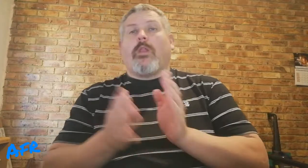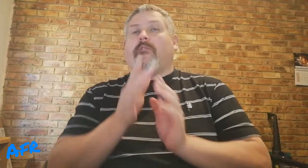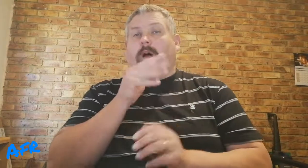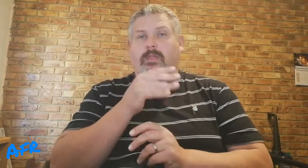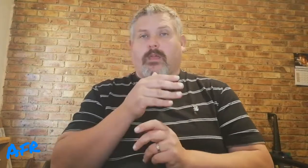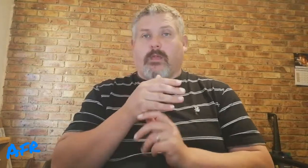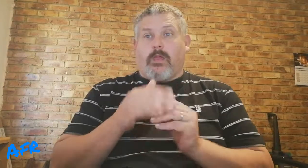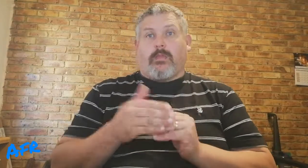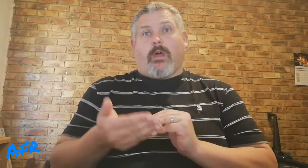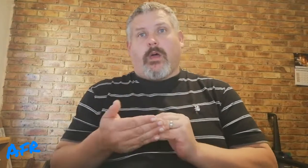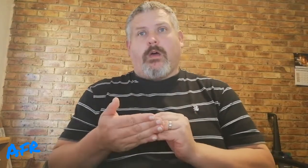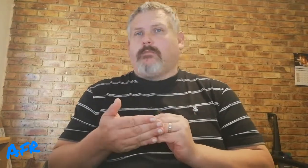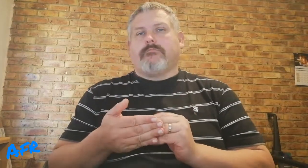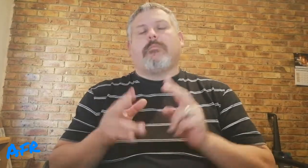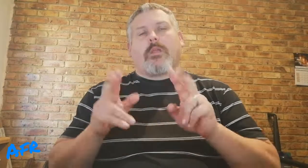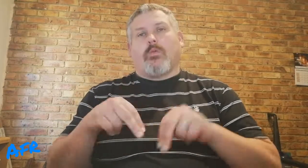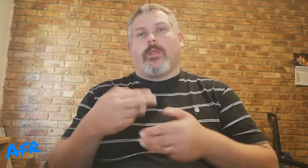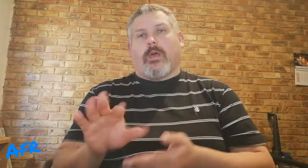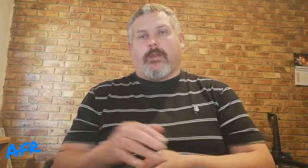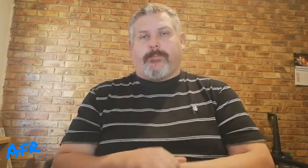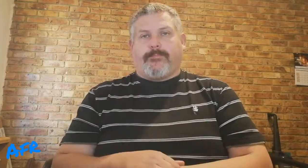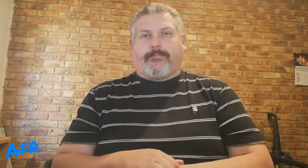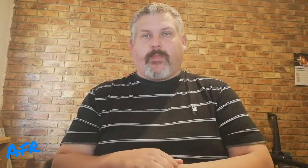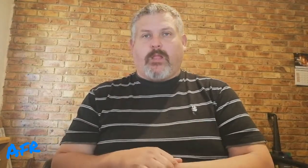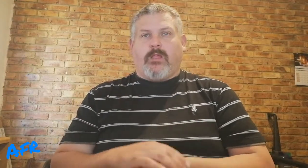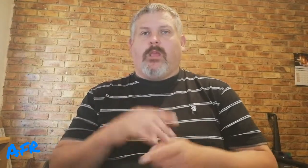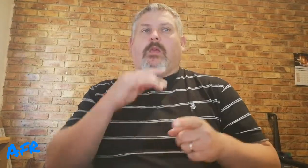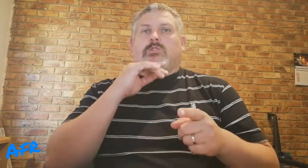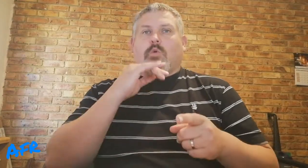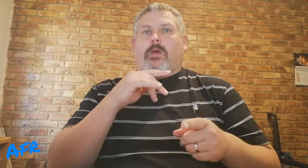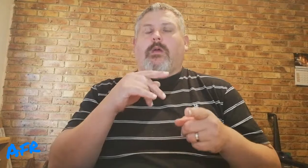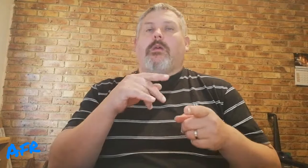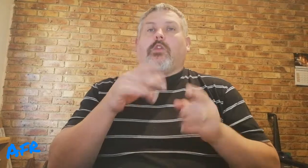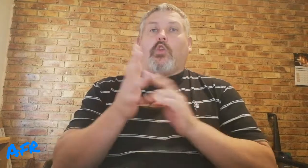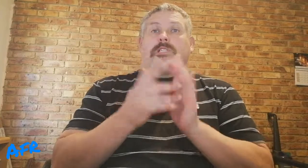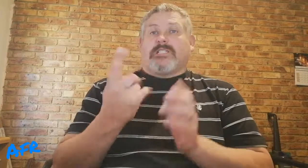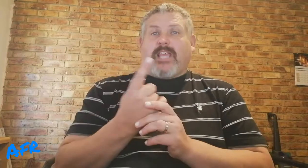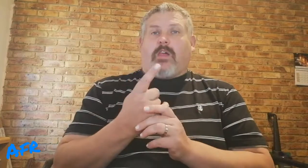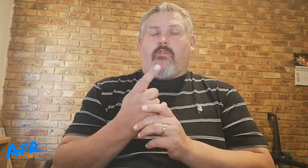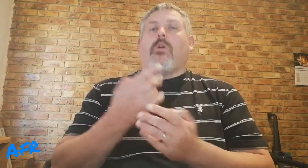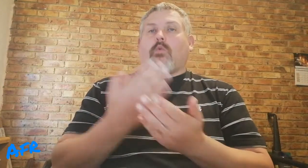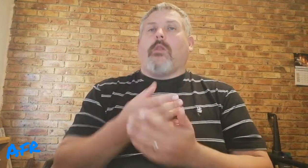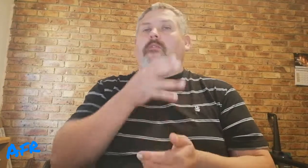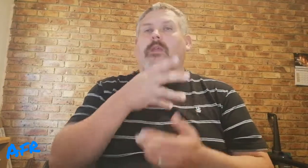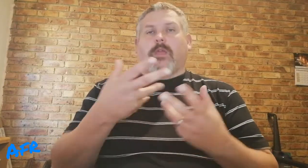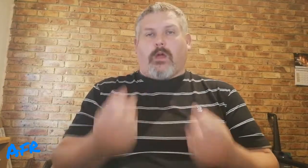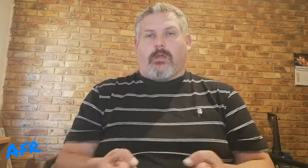sonder water, daarna kan doodgaan. So, Jesus self kon water gehad